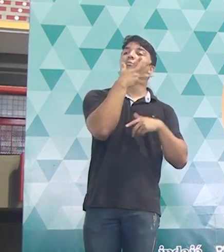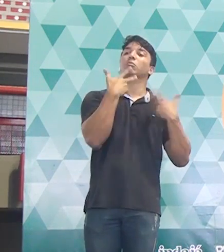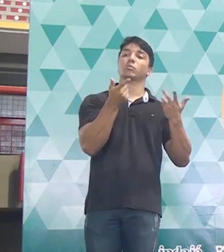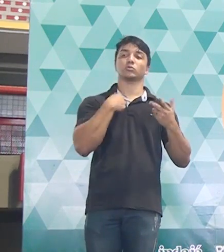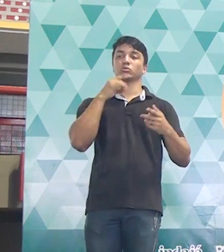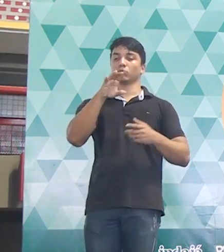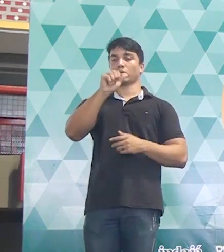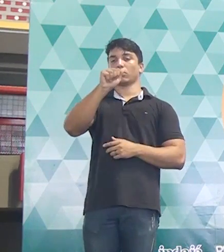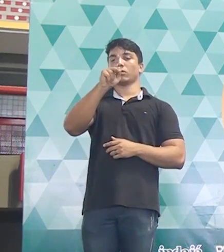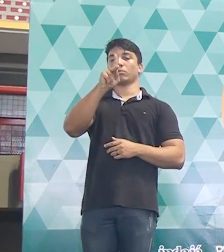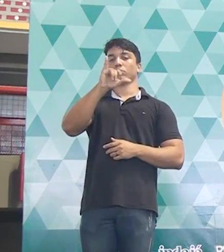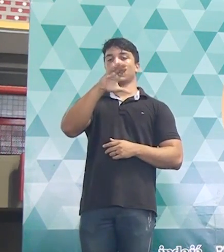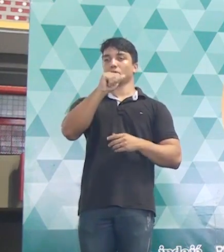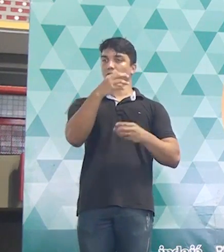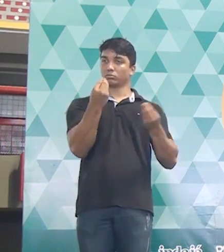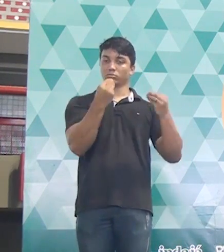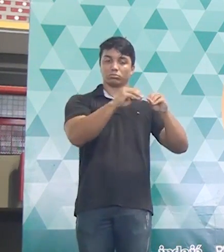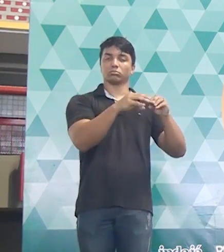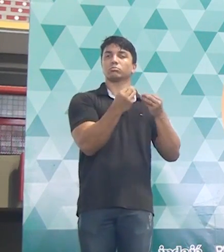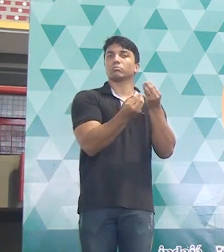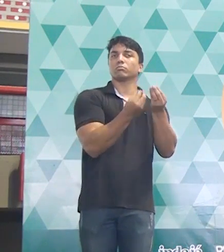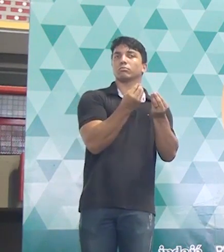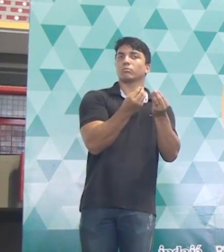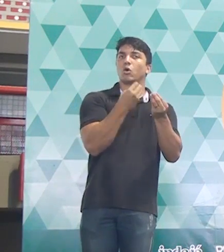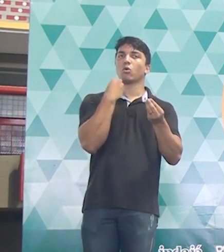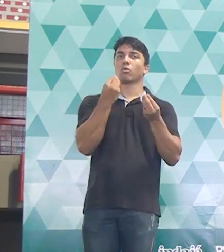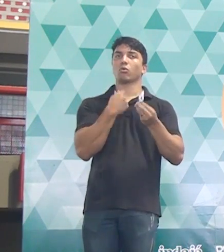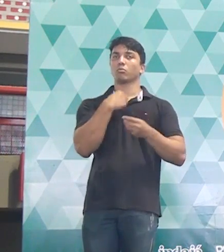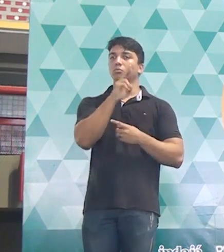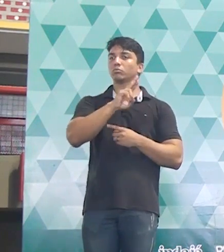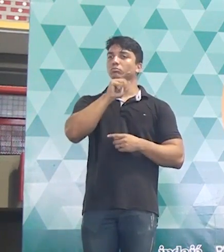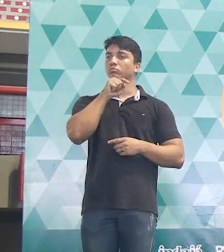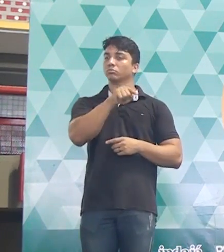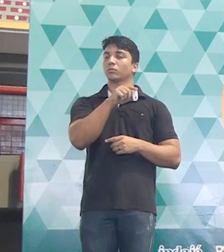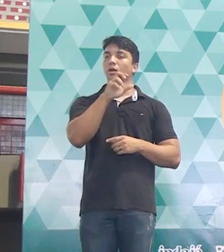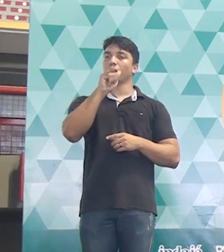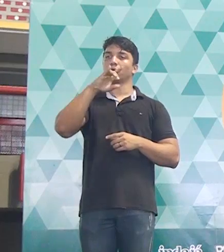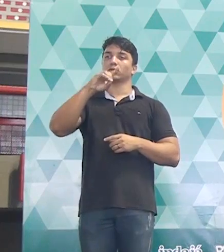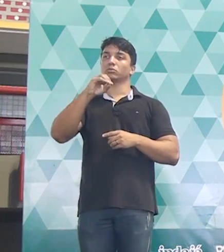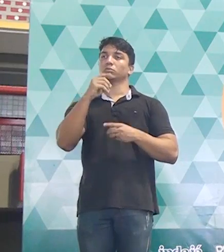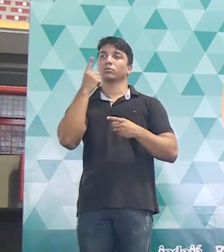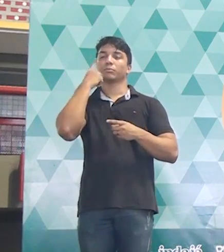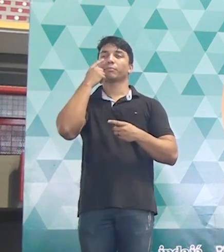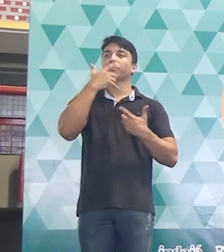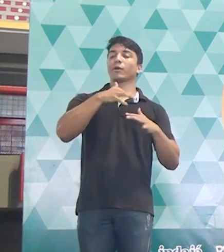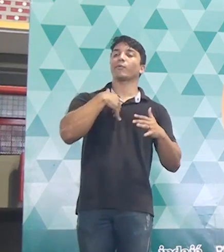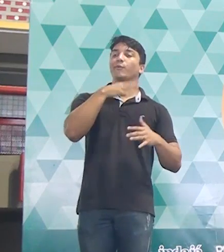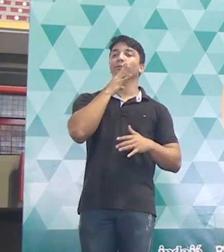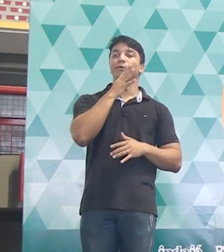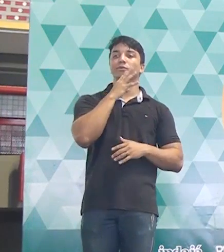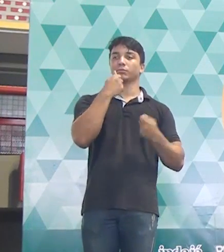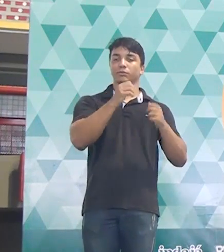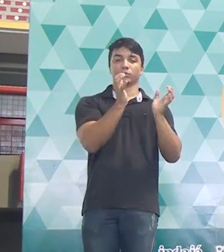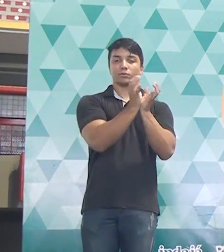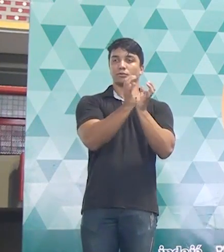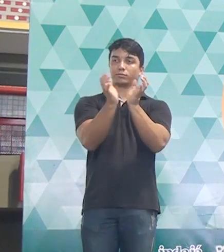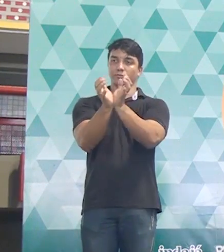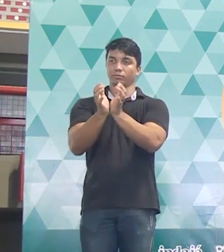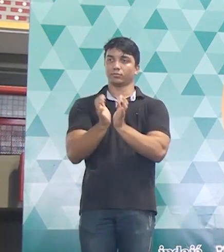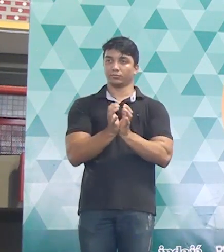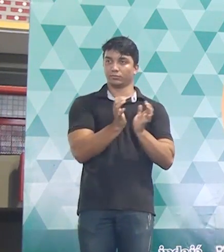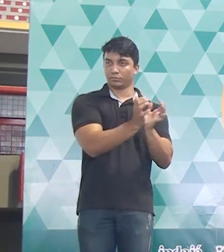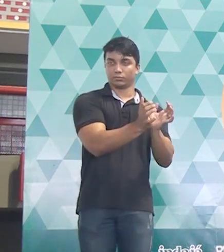sua aplicação. E para saber como ele pode ser aplicado, eu tenho que saber pelo menos classificá-lo. Isso é o que